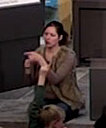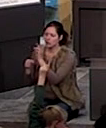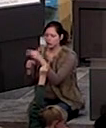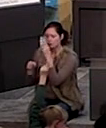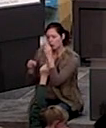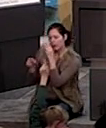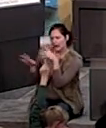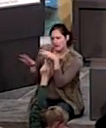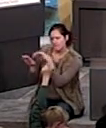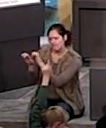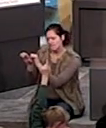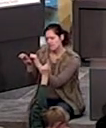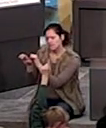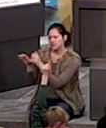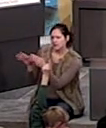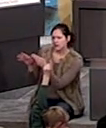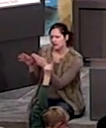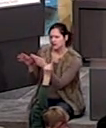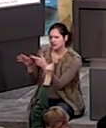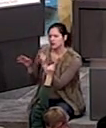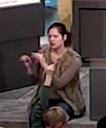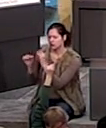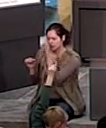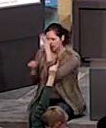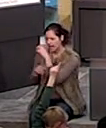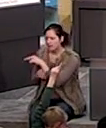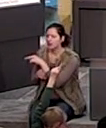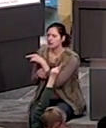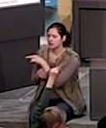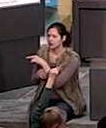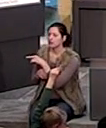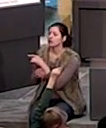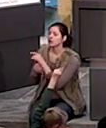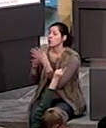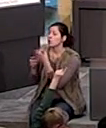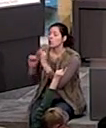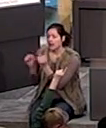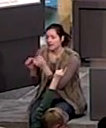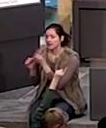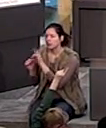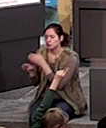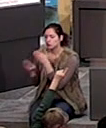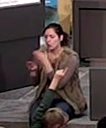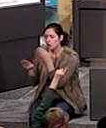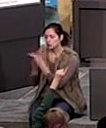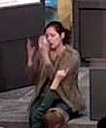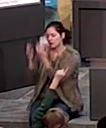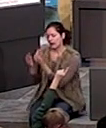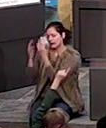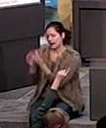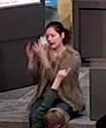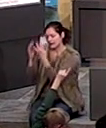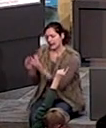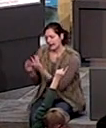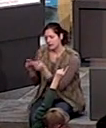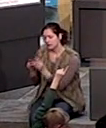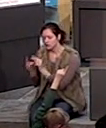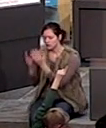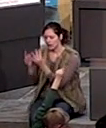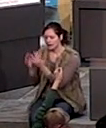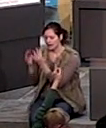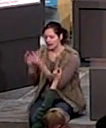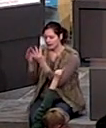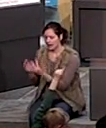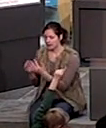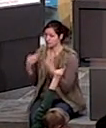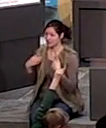En om die te kunnen kraken moest je berekeningen heel erg vaak herhalen met steeds iets anders, met een klein dingetje anders. Dat was mensenwerk.